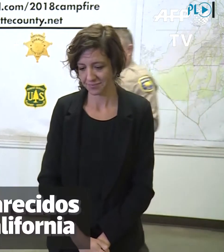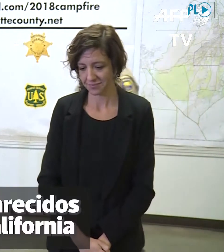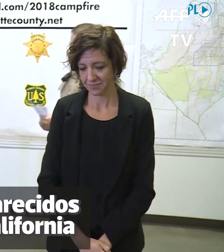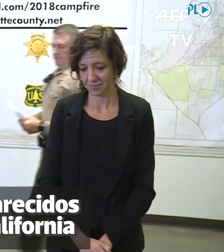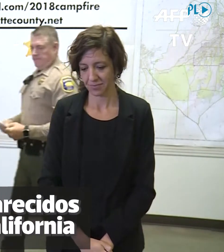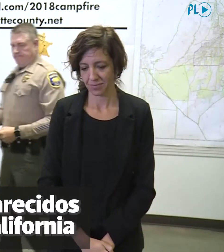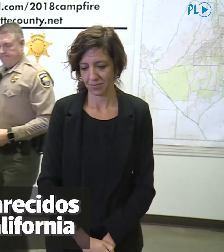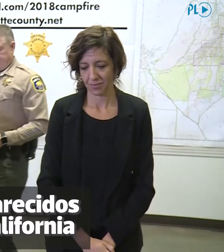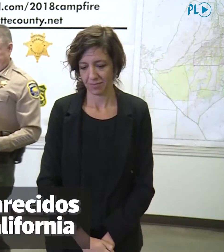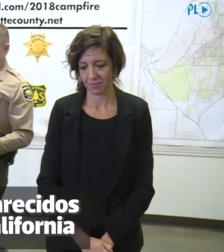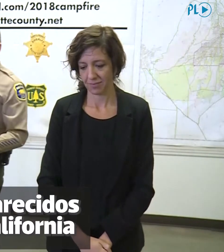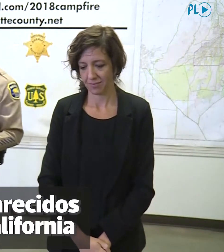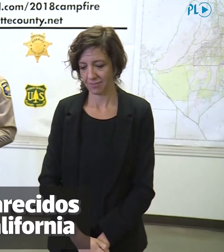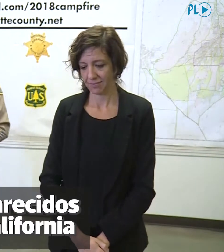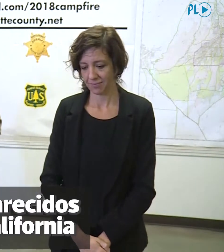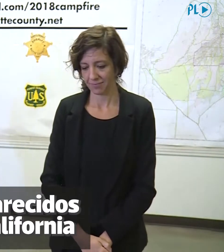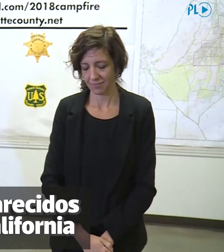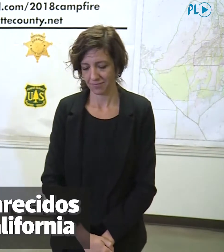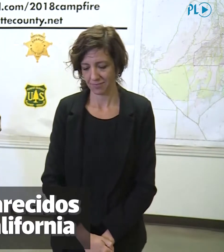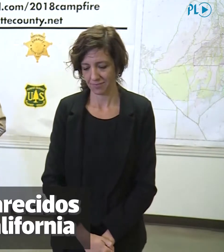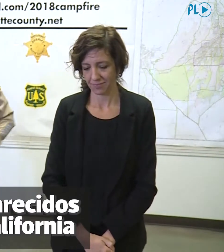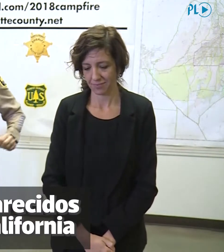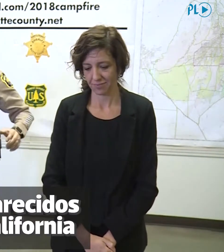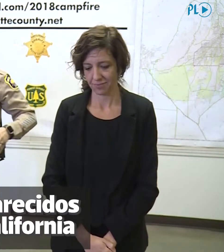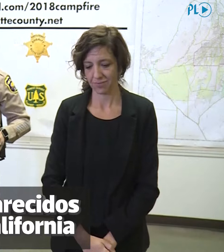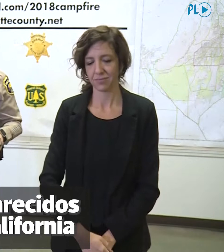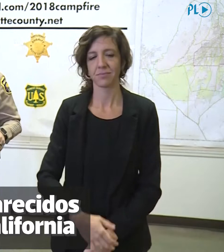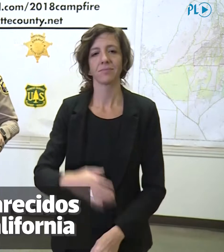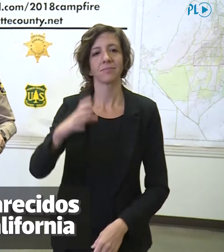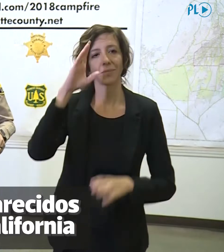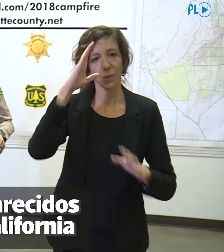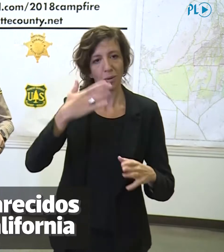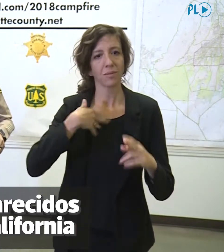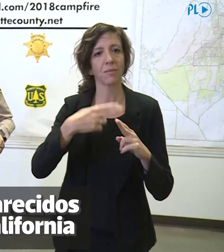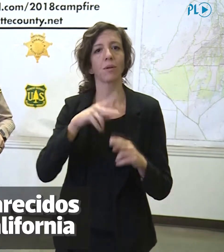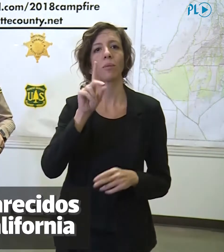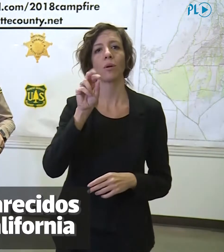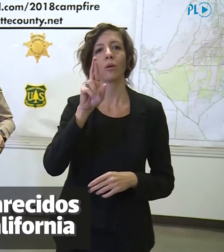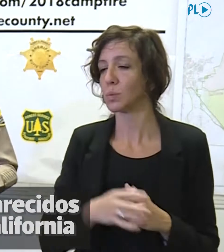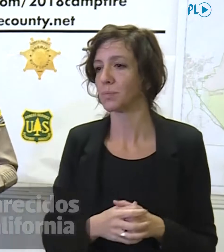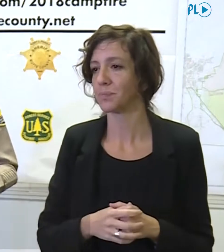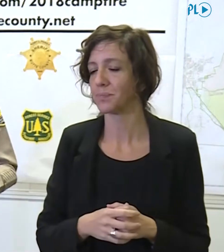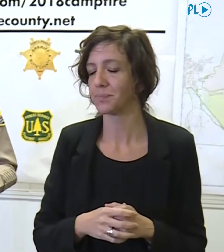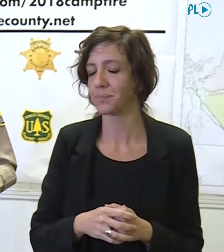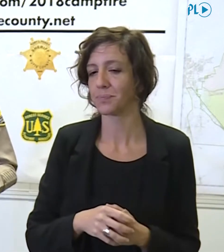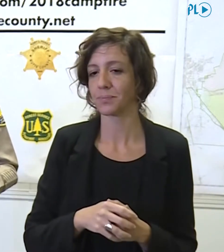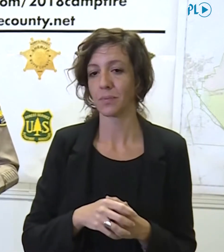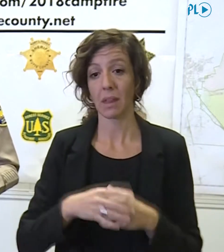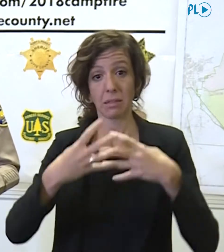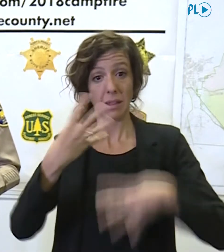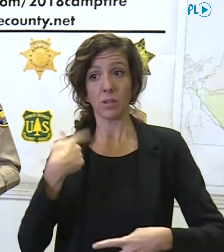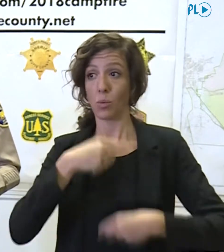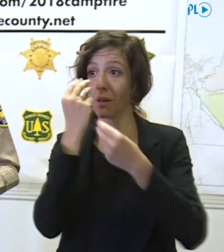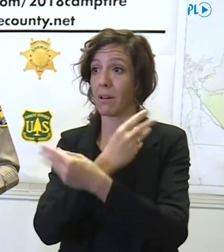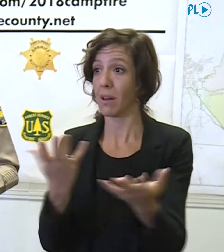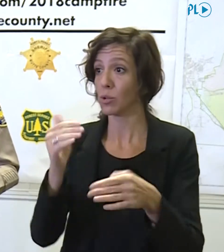el número de personas reportadas como desaparecidas en un incendio devastador en el norte de california subió el viernes a más de 1000 informaron las